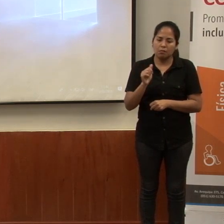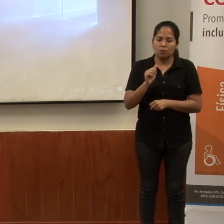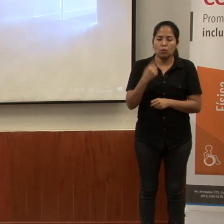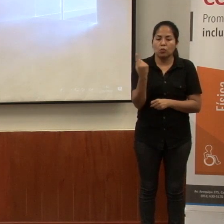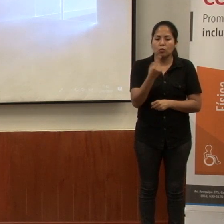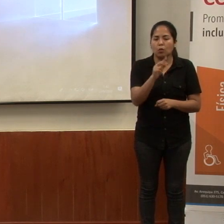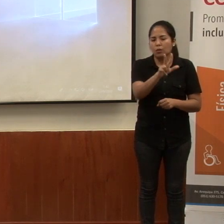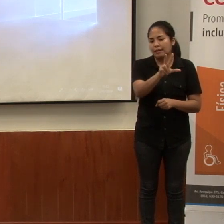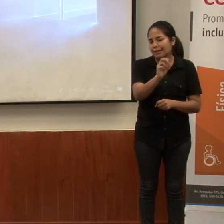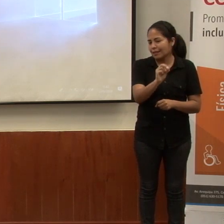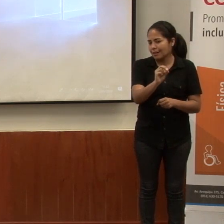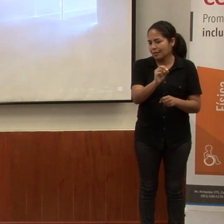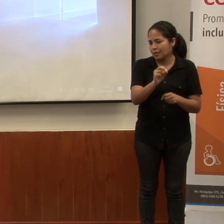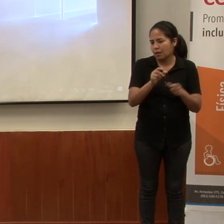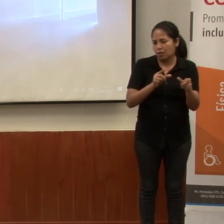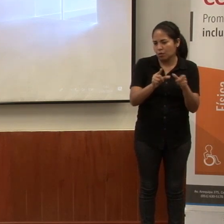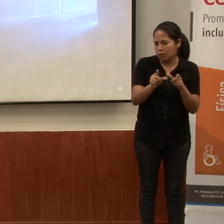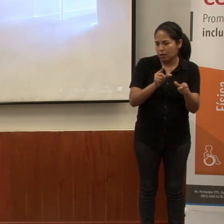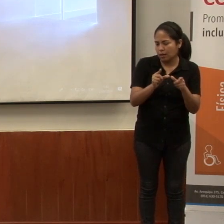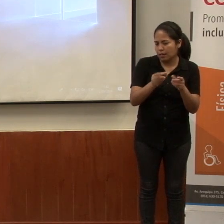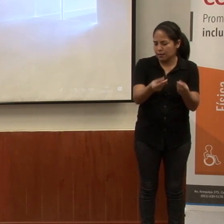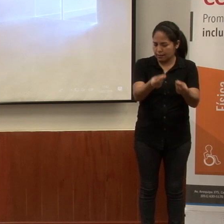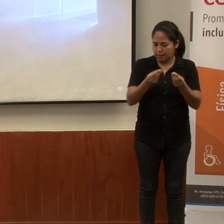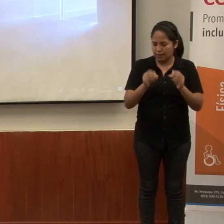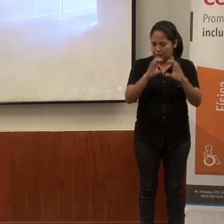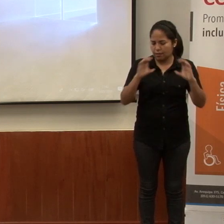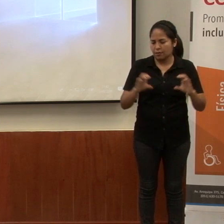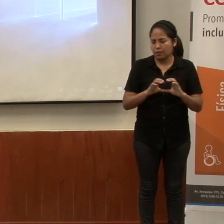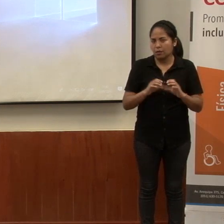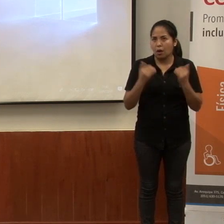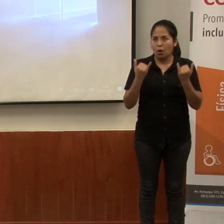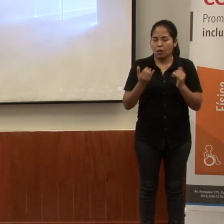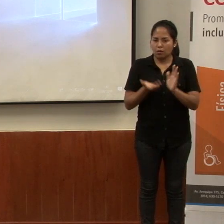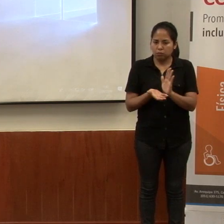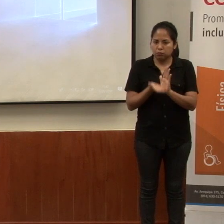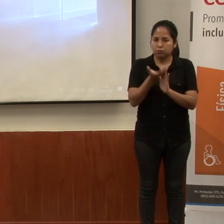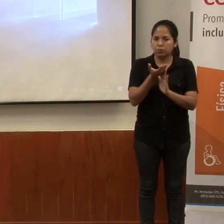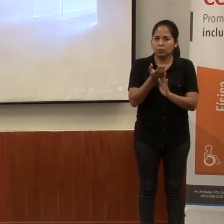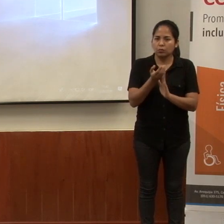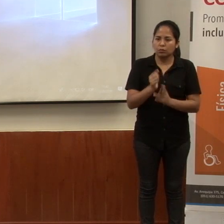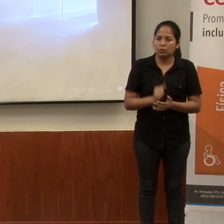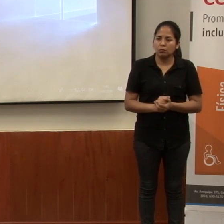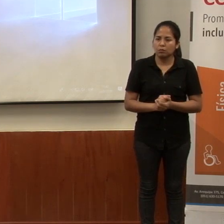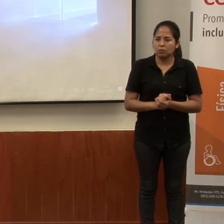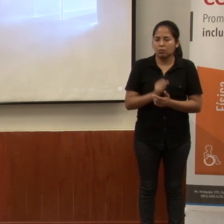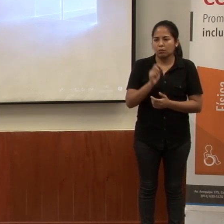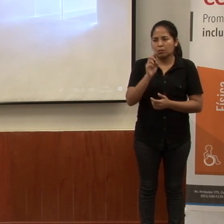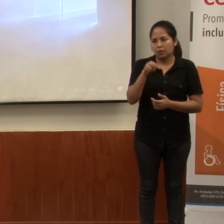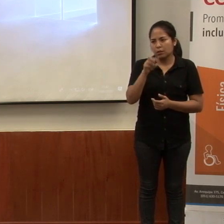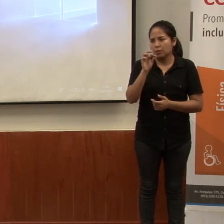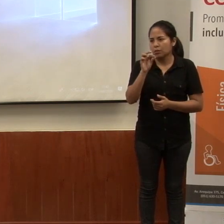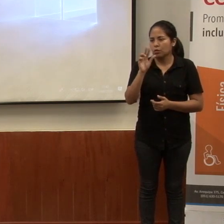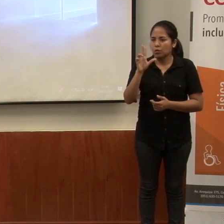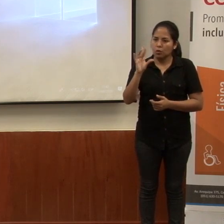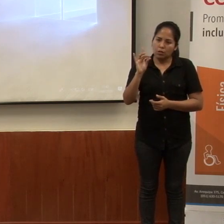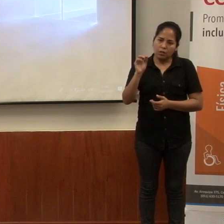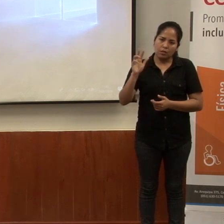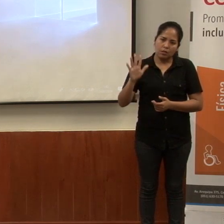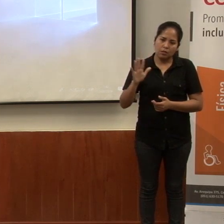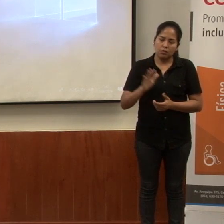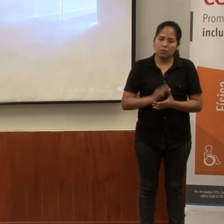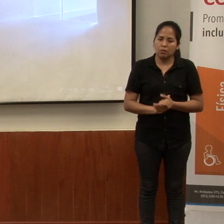establecimientos certificadores. Al 2018 estamos con 1.285, están publicados en la página web.